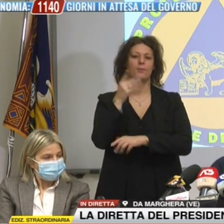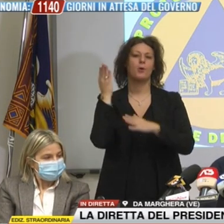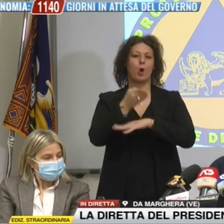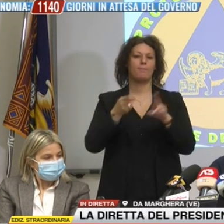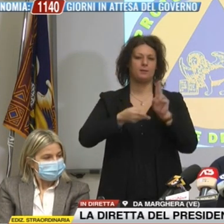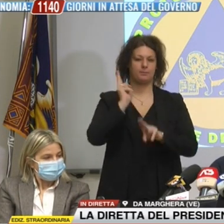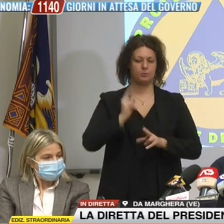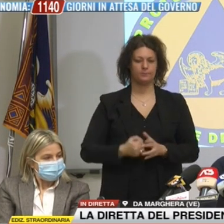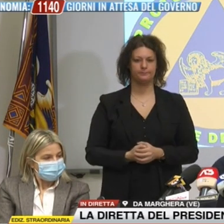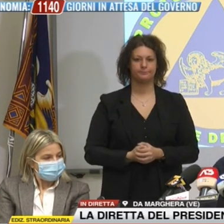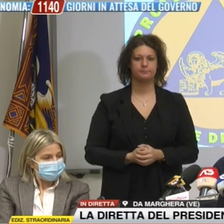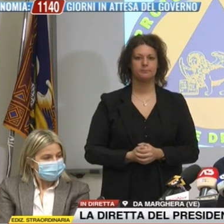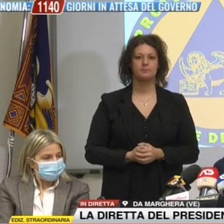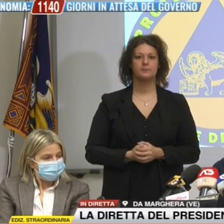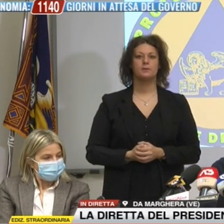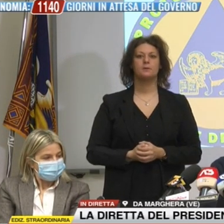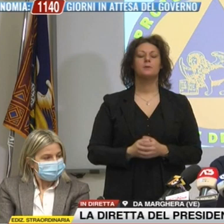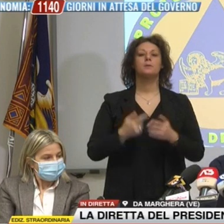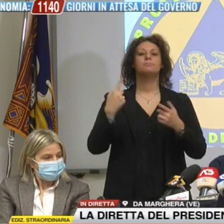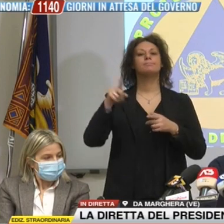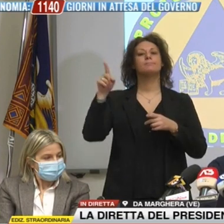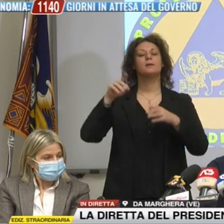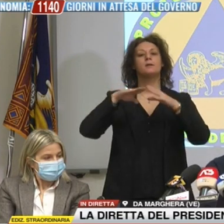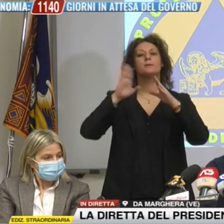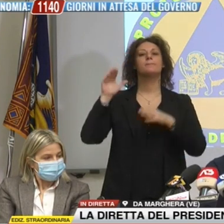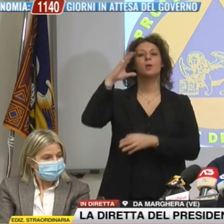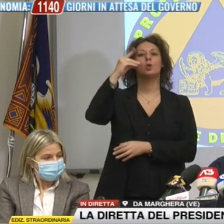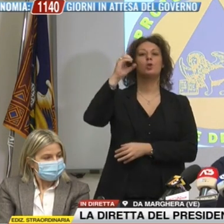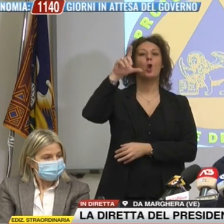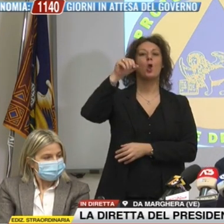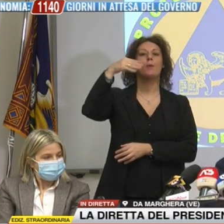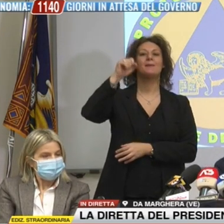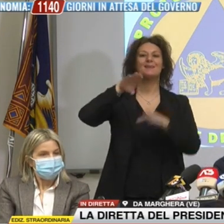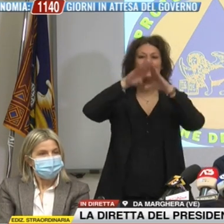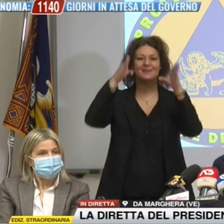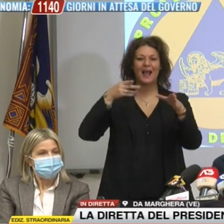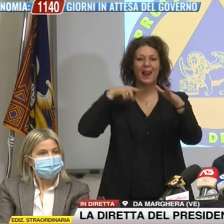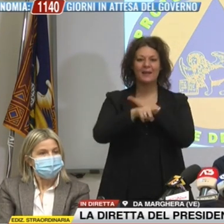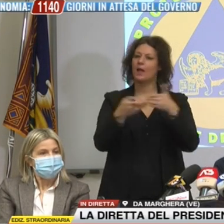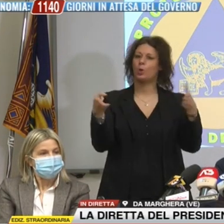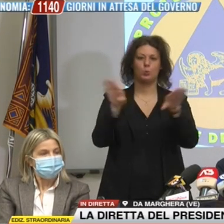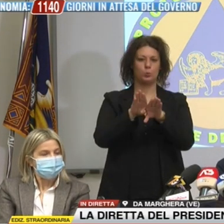Come viabilità i passi dolomitici sono chiusi, è chiusa la galleria di Segusino